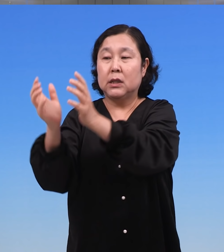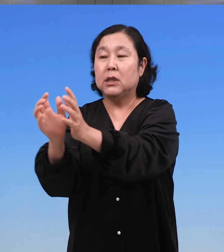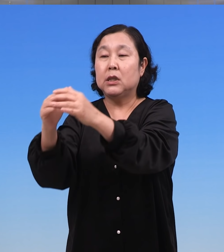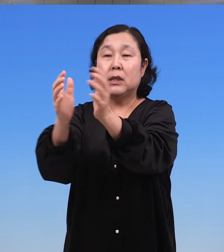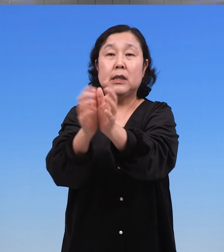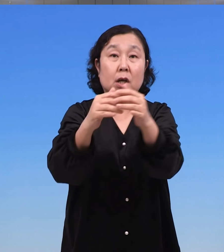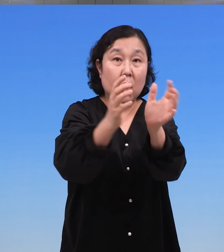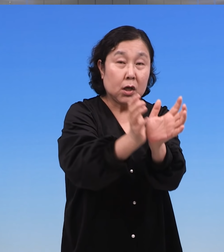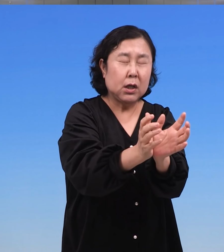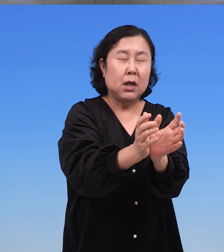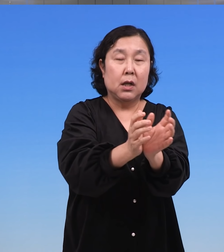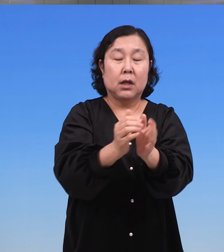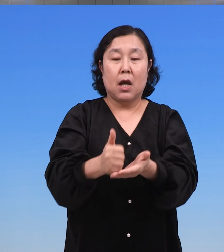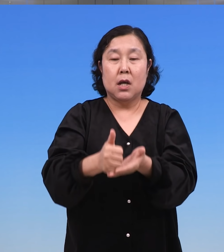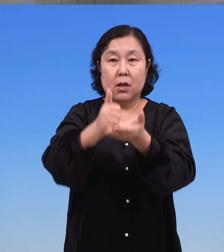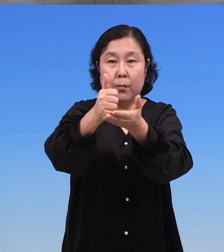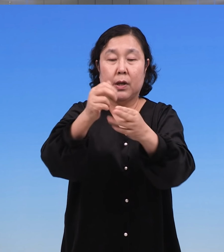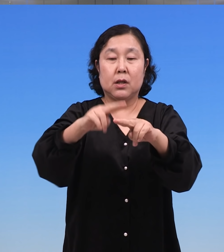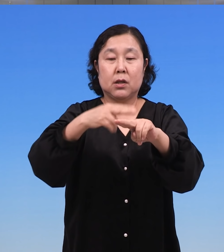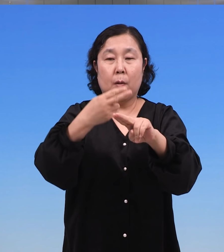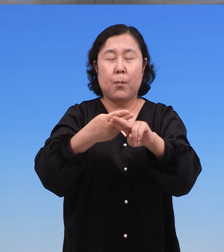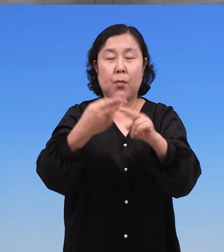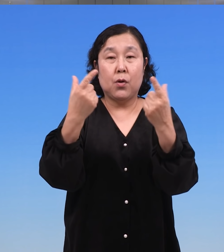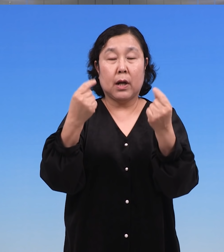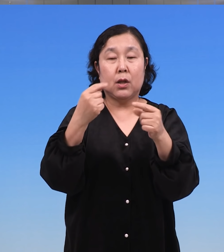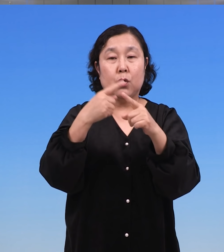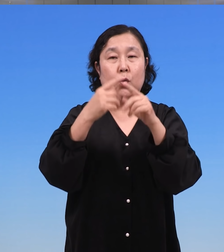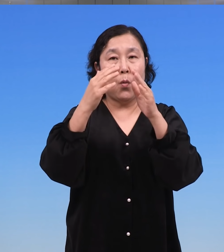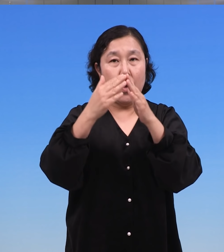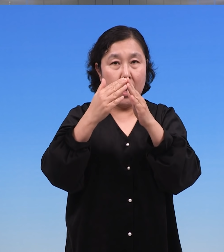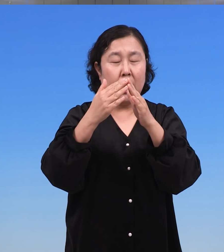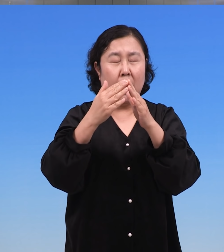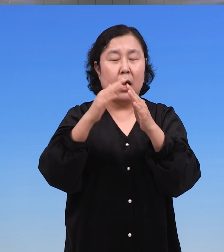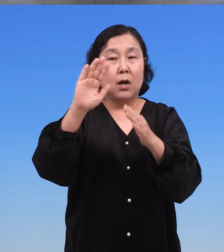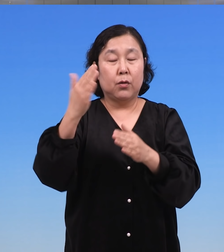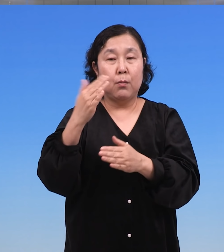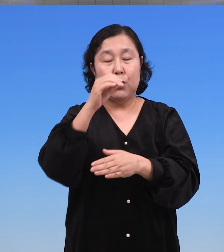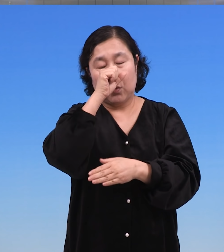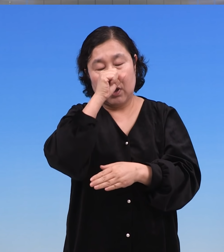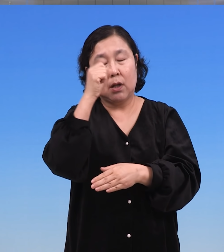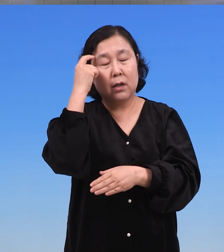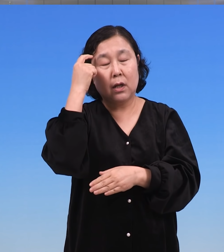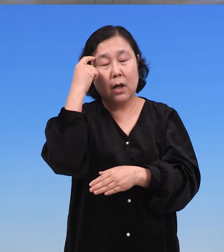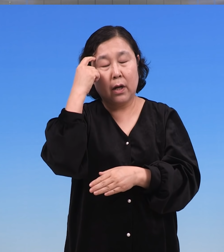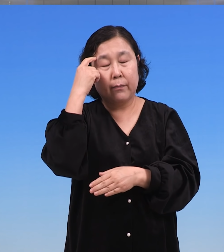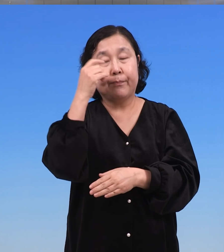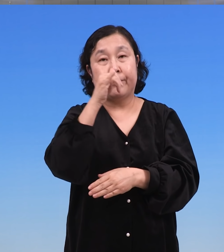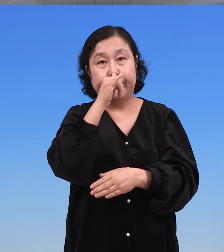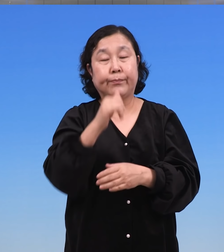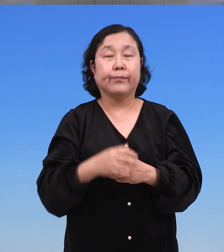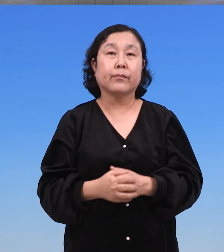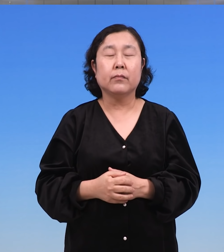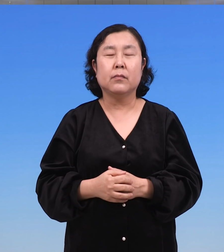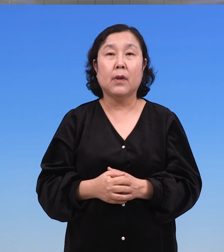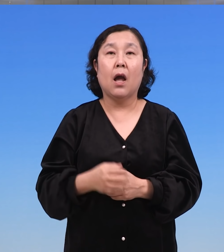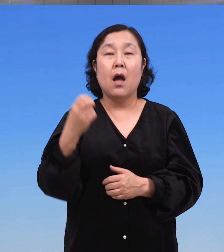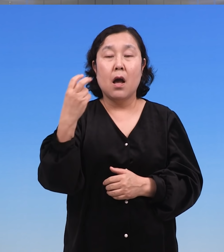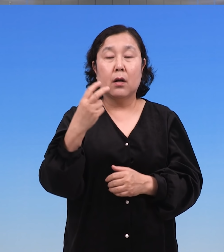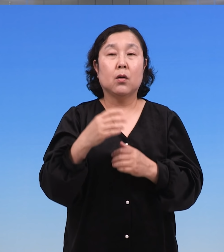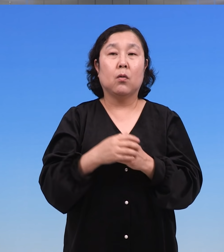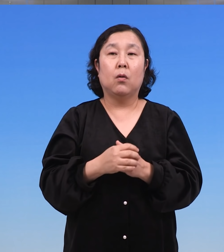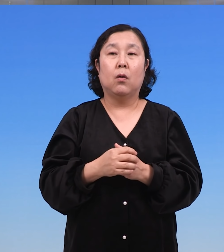같은 존재로 그렇게 자리매김하면 좋겠다 그런 생각을 한 주 내내 제가 갖게 되었습니다. 또 그런가